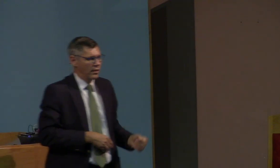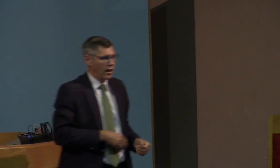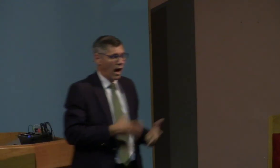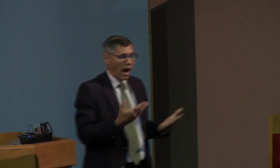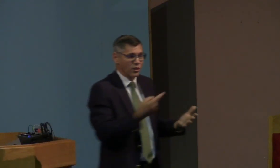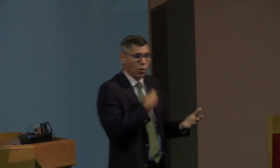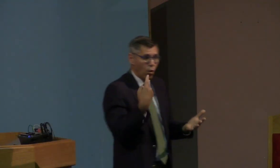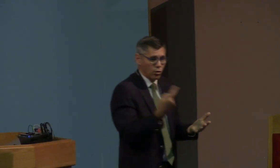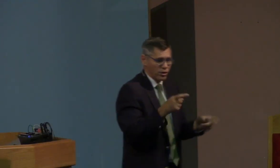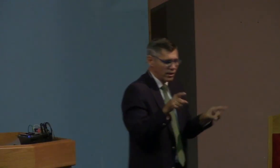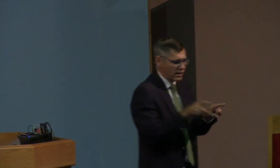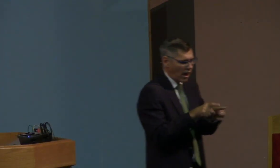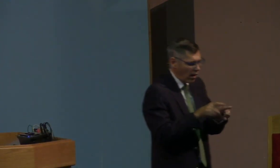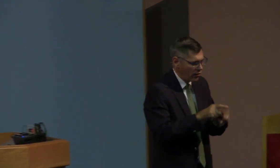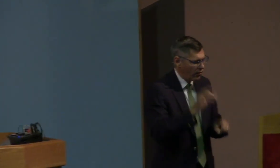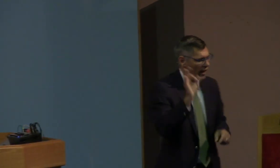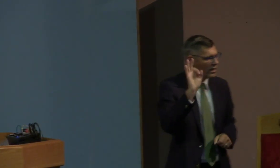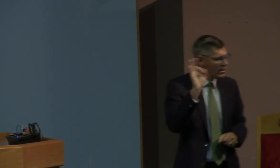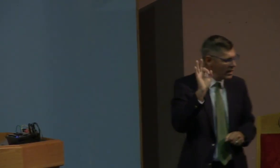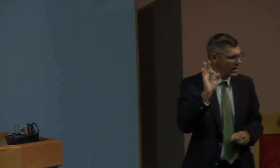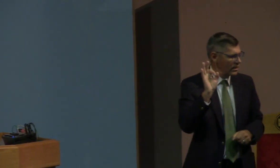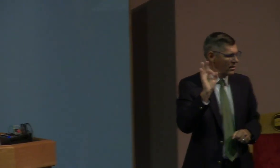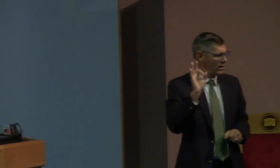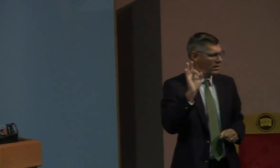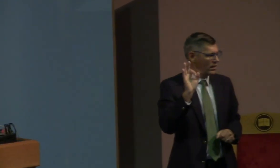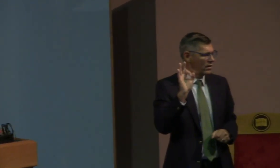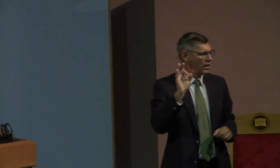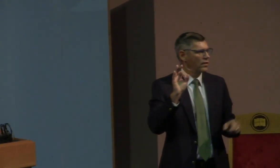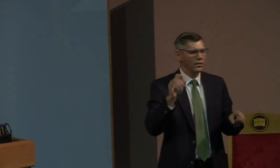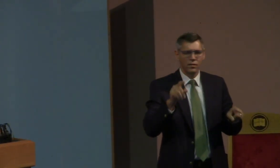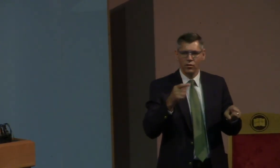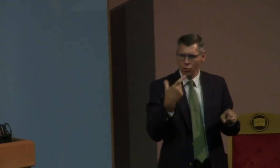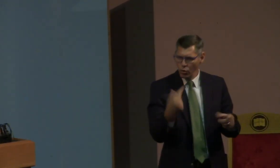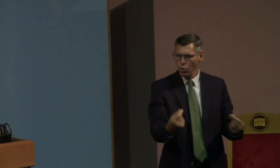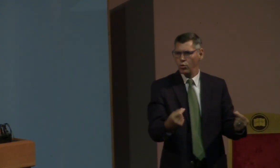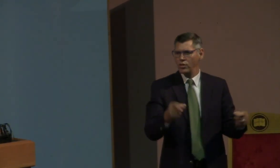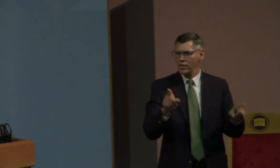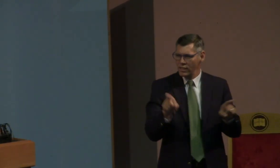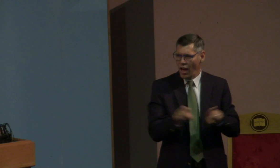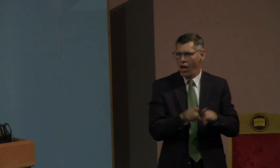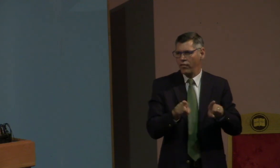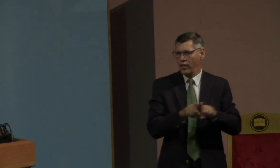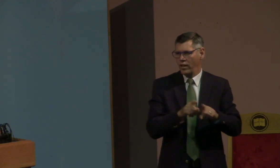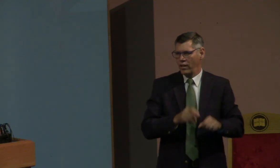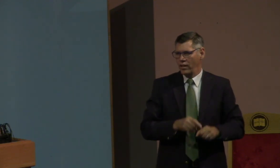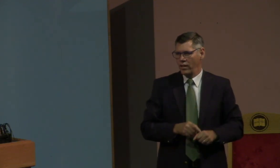As ons dieselfde fariseërs, dan doen ons dieselfde.